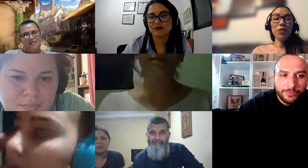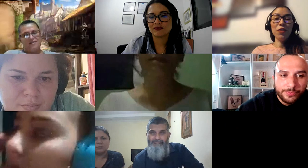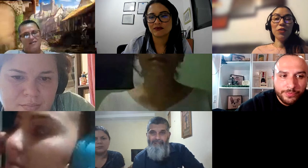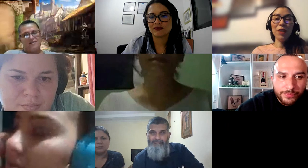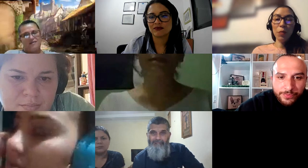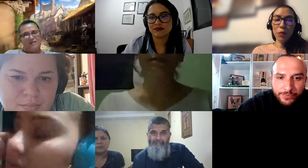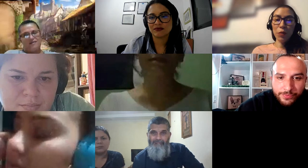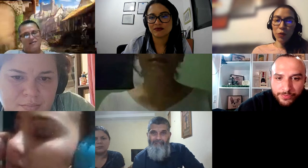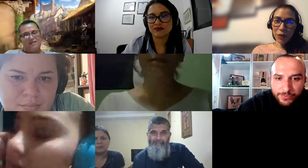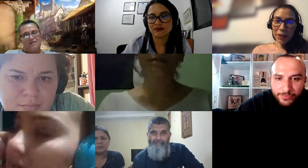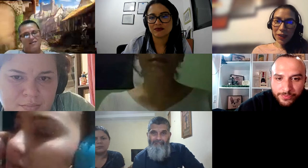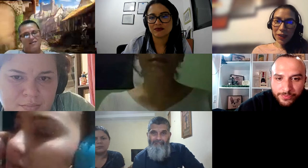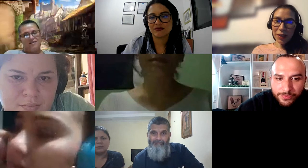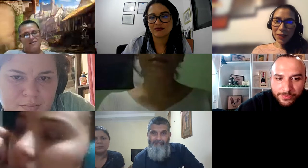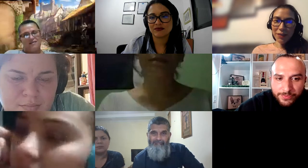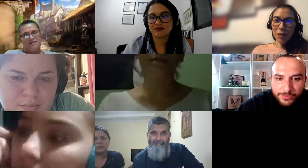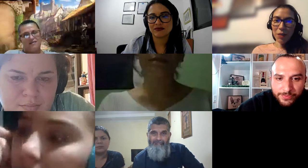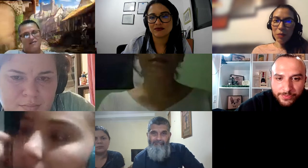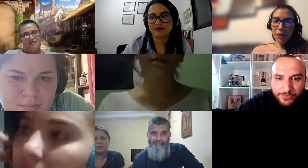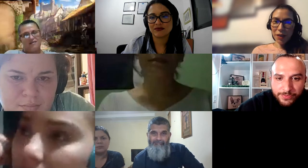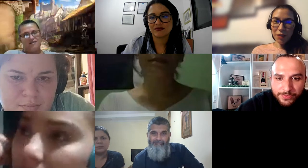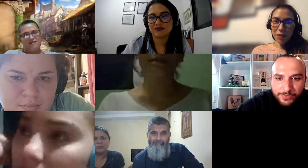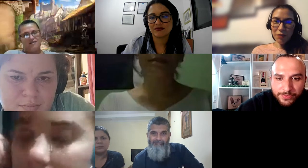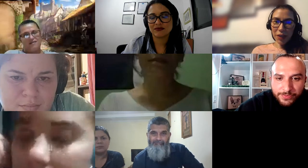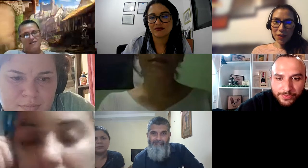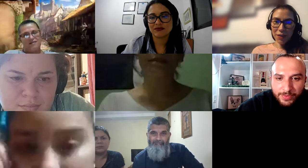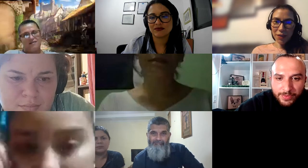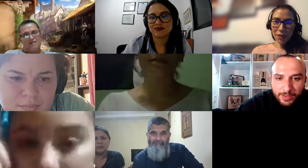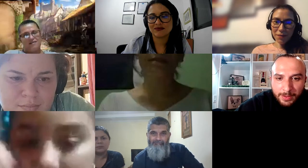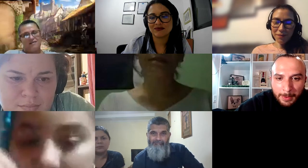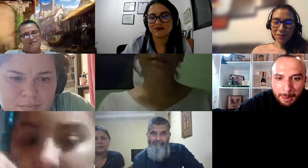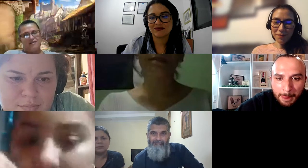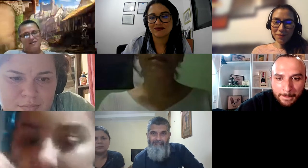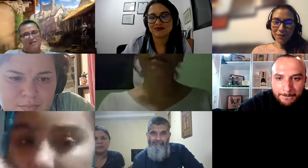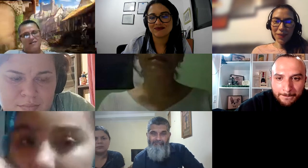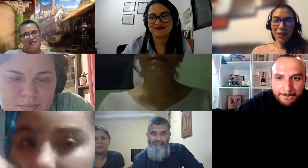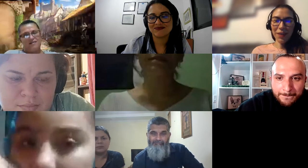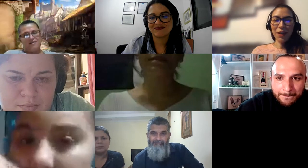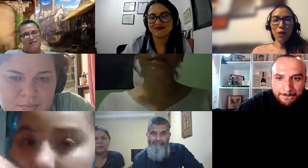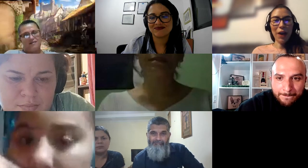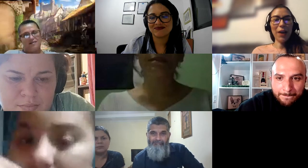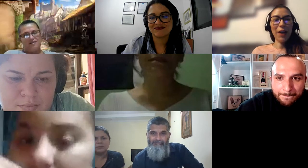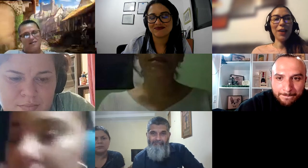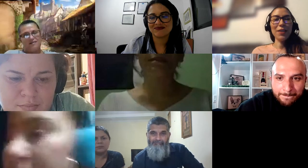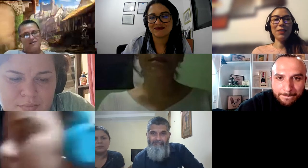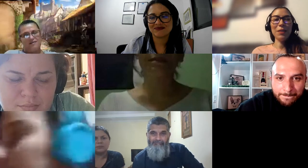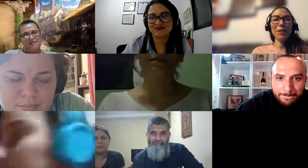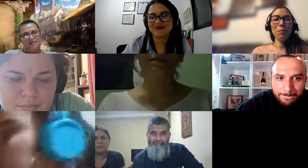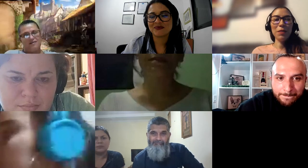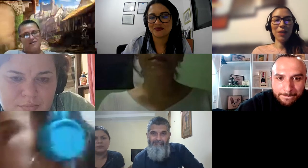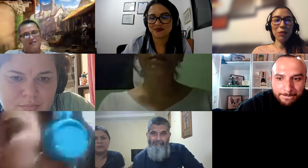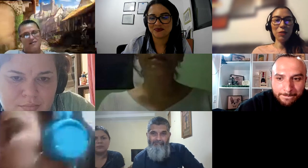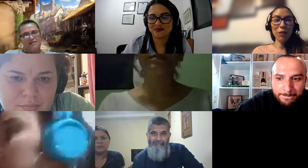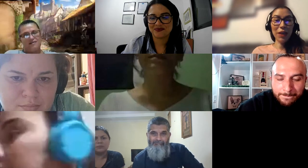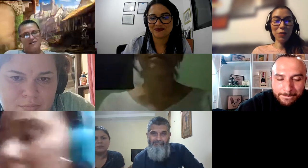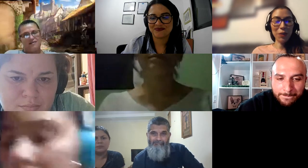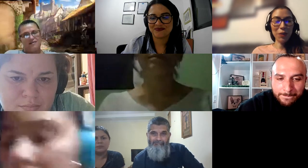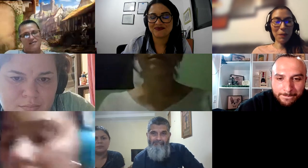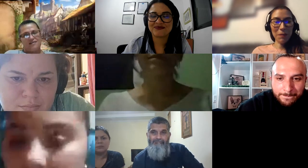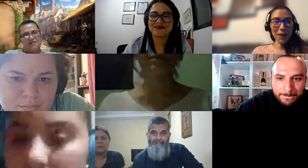darnos la oportunidad de aprender diferente. Ojalá que se vayan pensando en eso también.